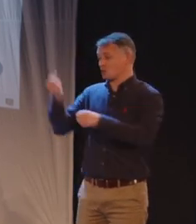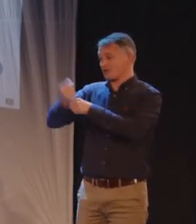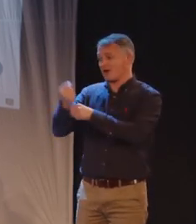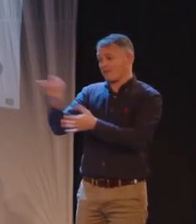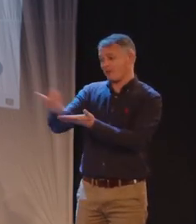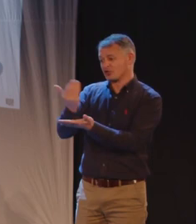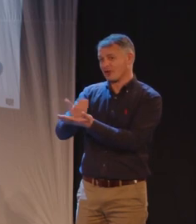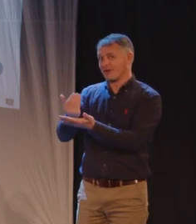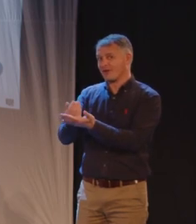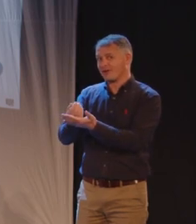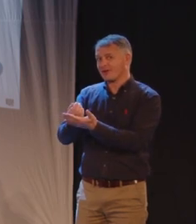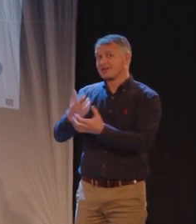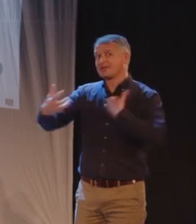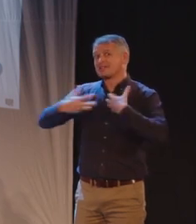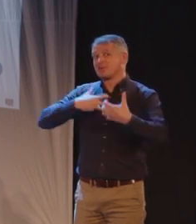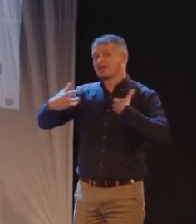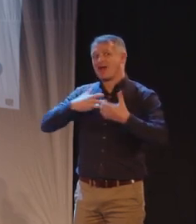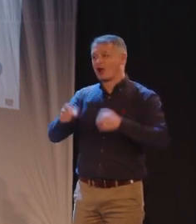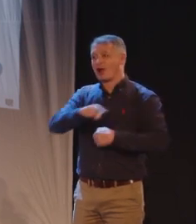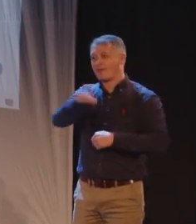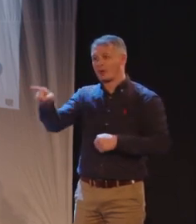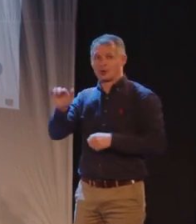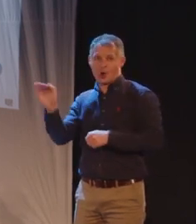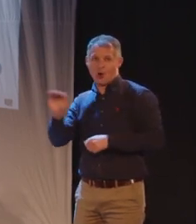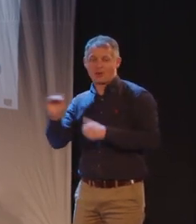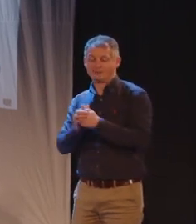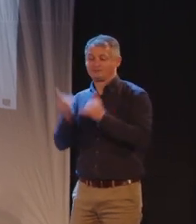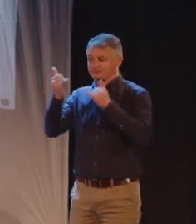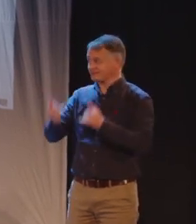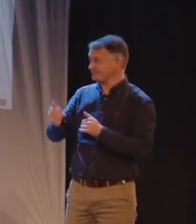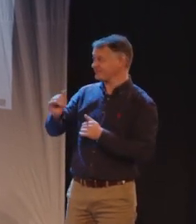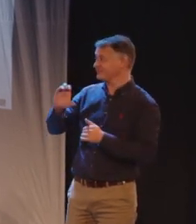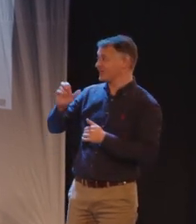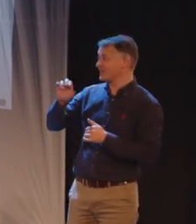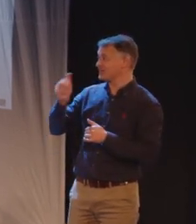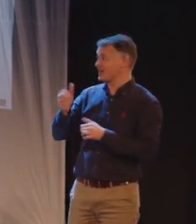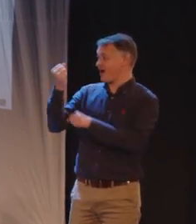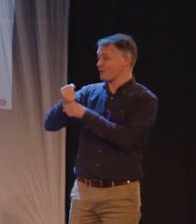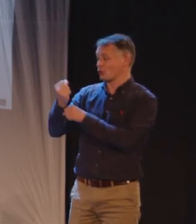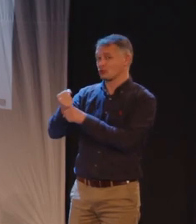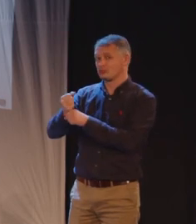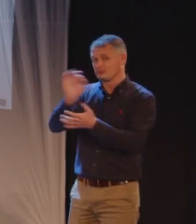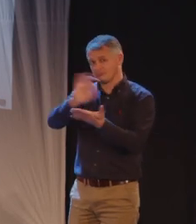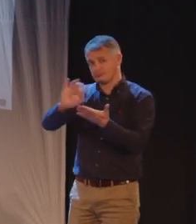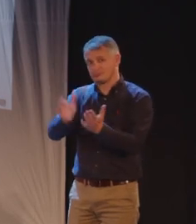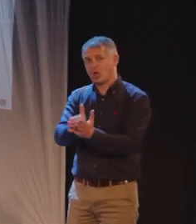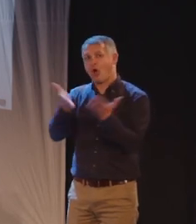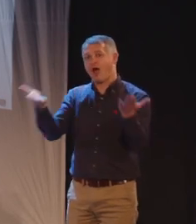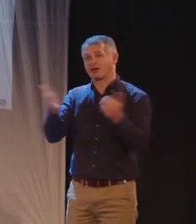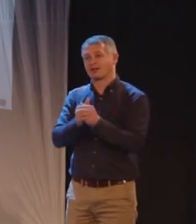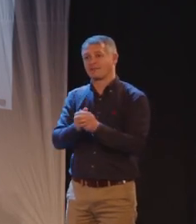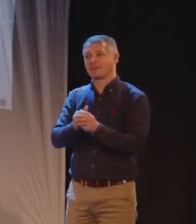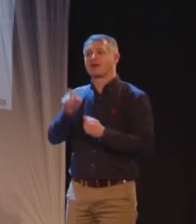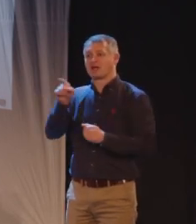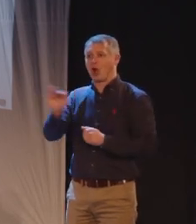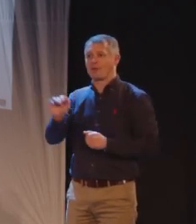scenii, spectacolelor lor, iar Cristina acum a făcut o carte în care copiii aceștia